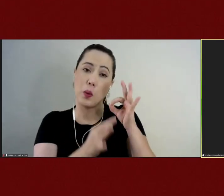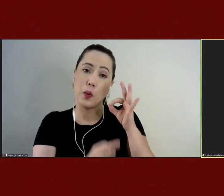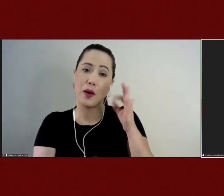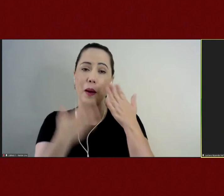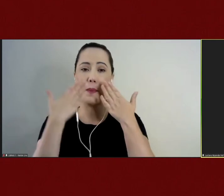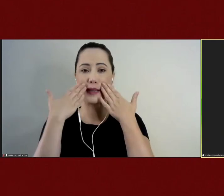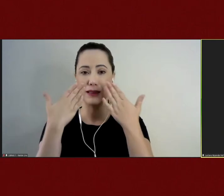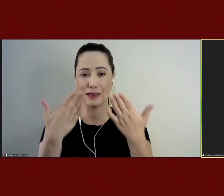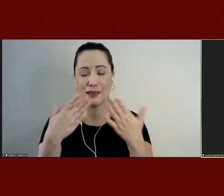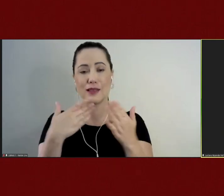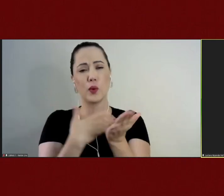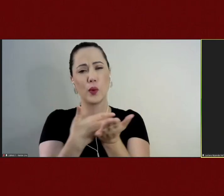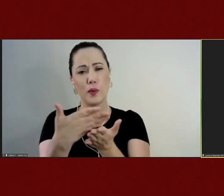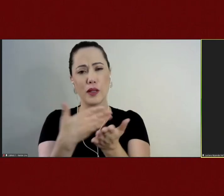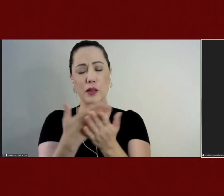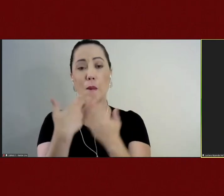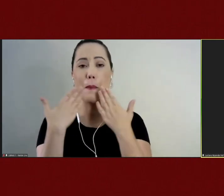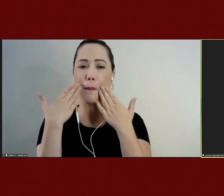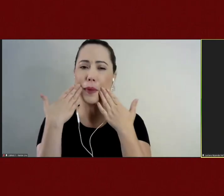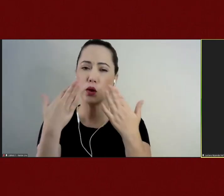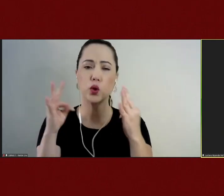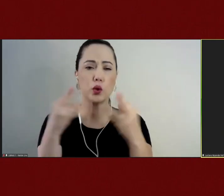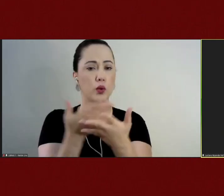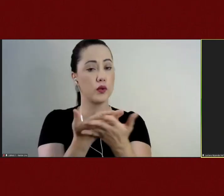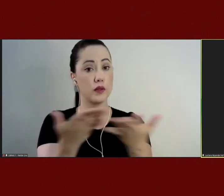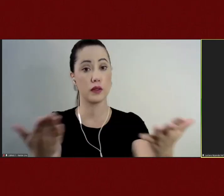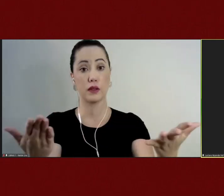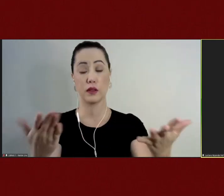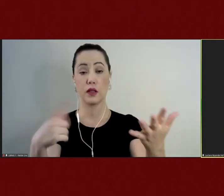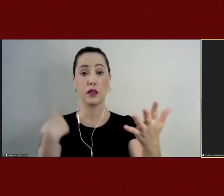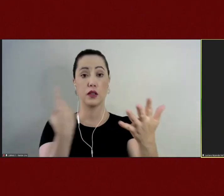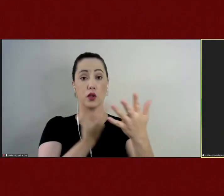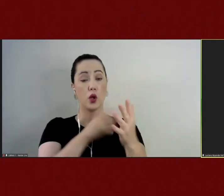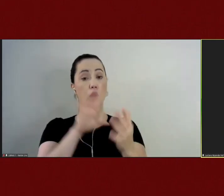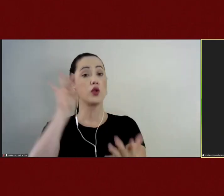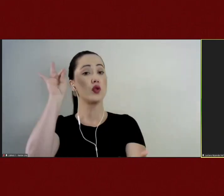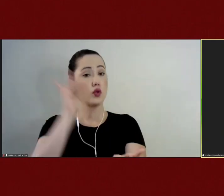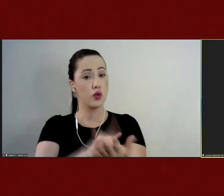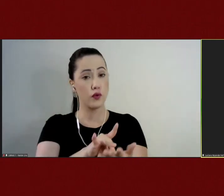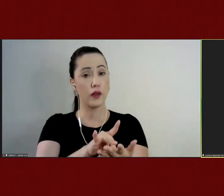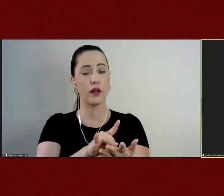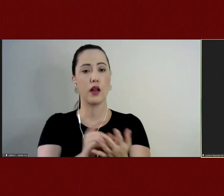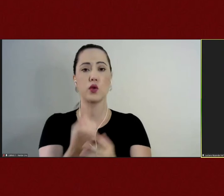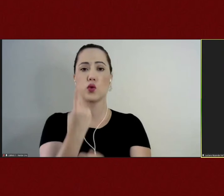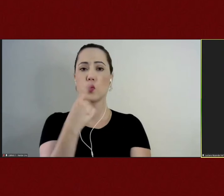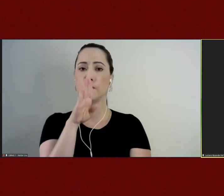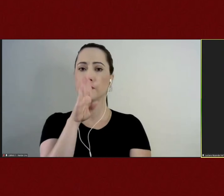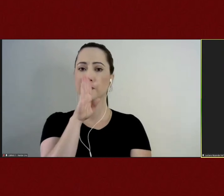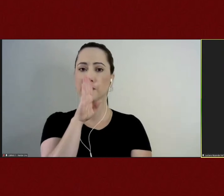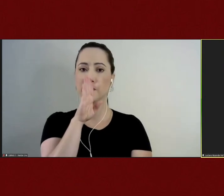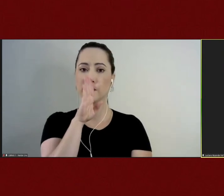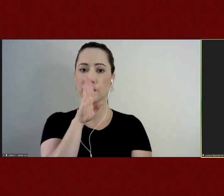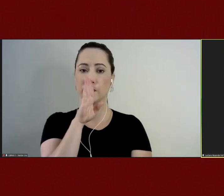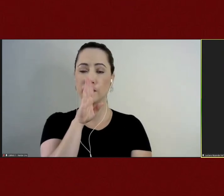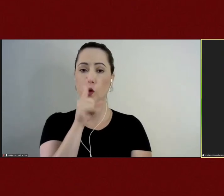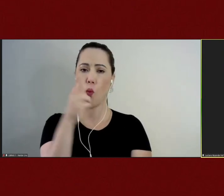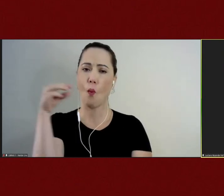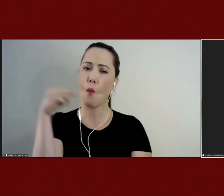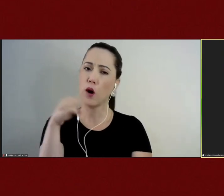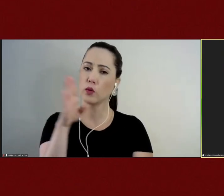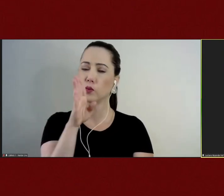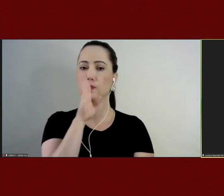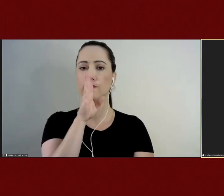manifestação inicial, pedir a todos delicadamente que façamos oficialmente nesse encontro 1 minuto de silêncio para que